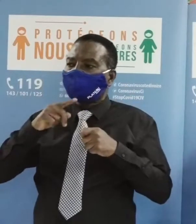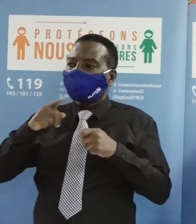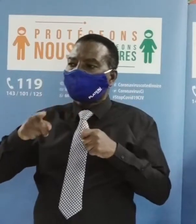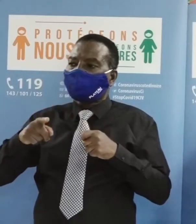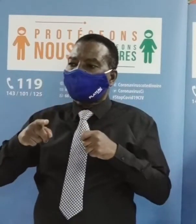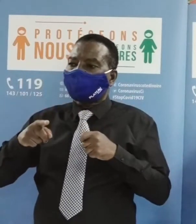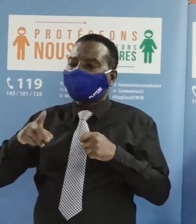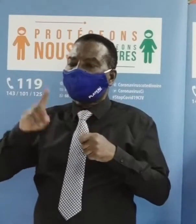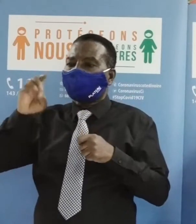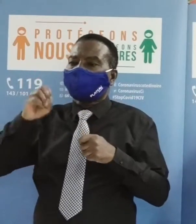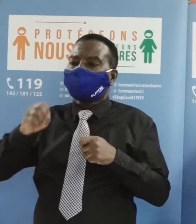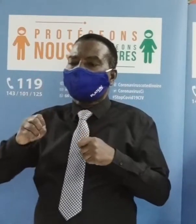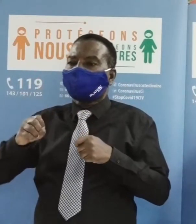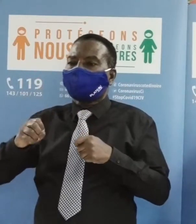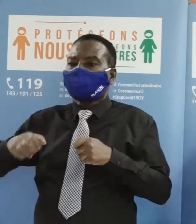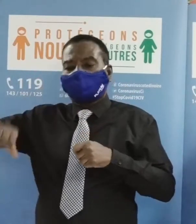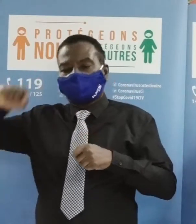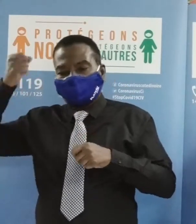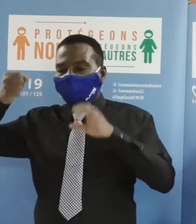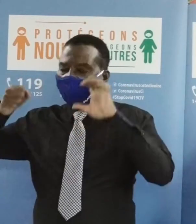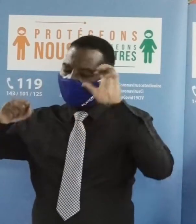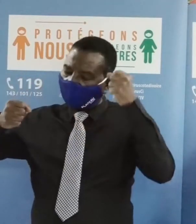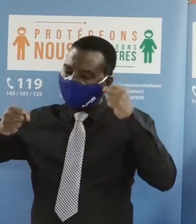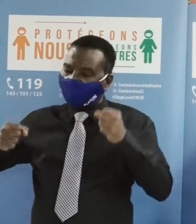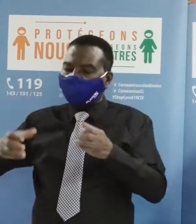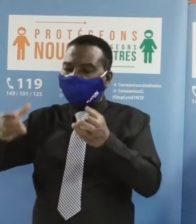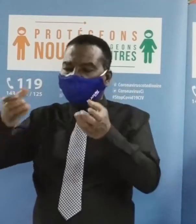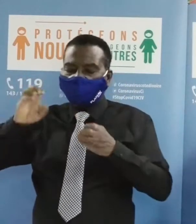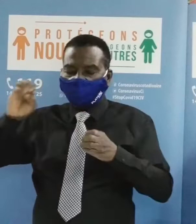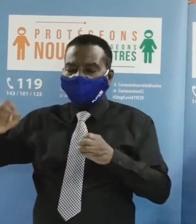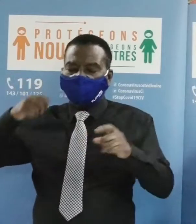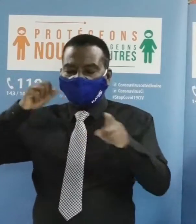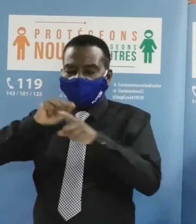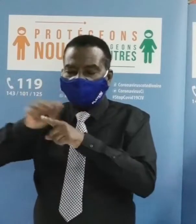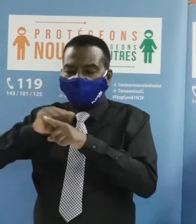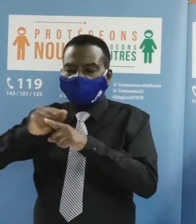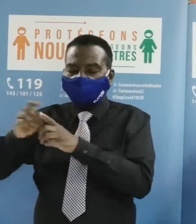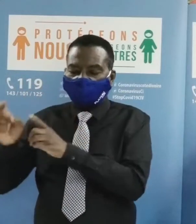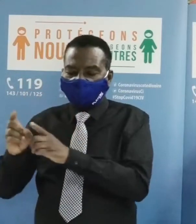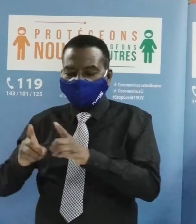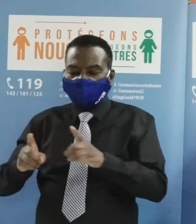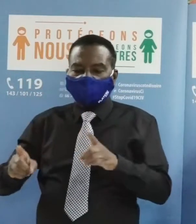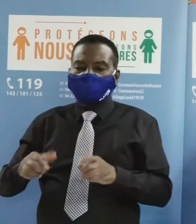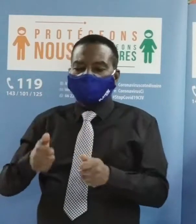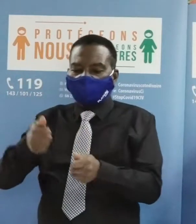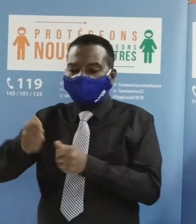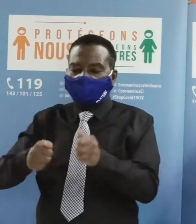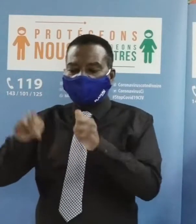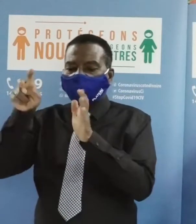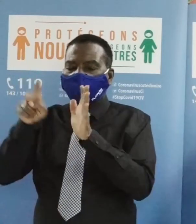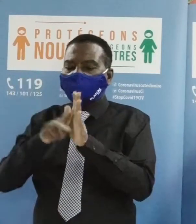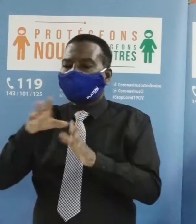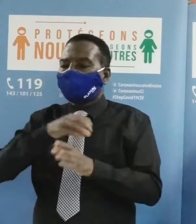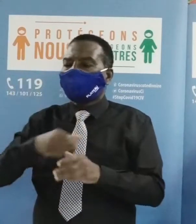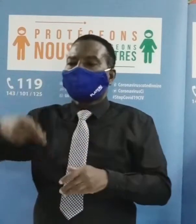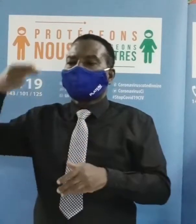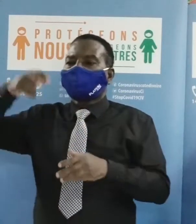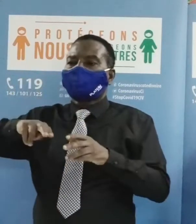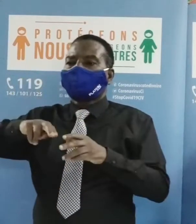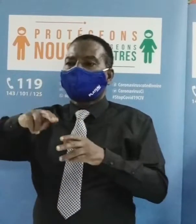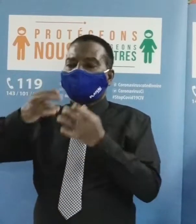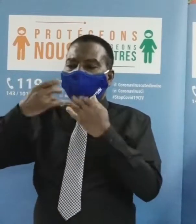de la renonciation volontaire à l'application d'une mesure administrative de votre porte et